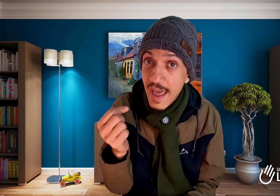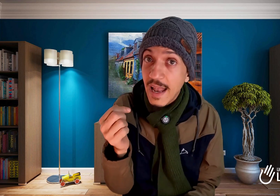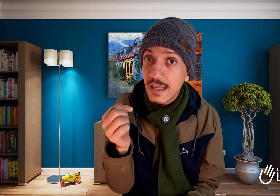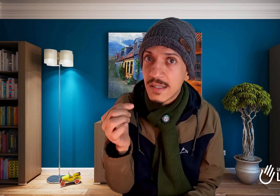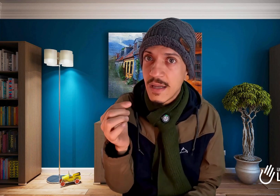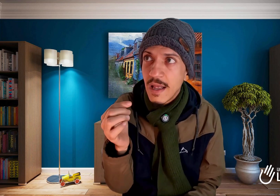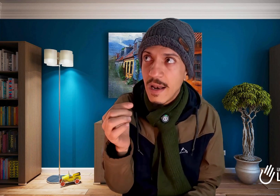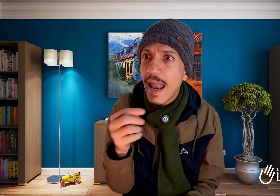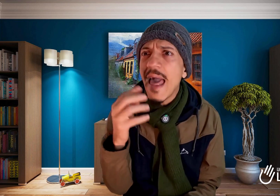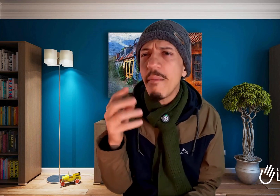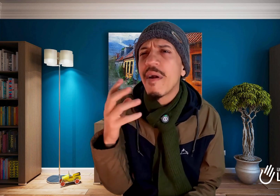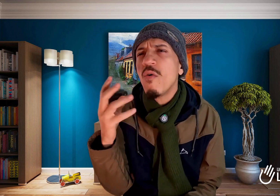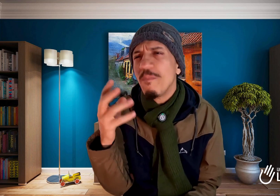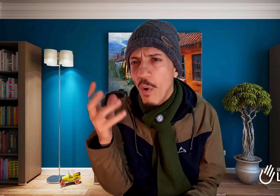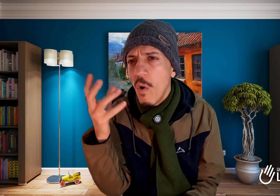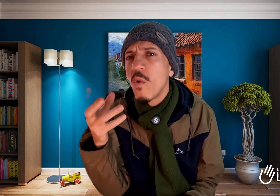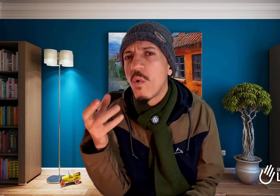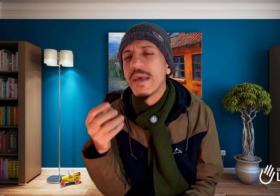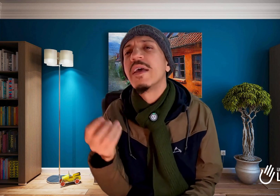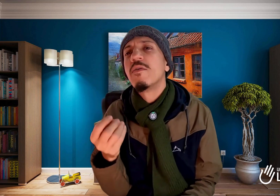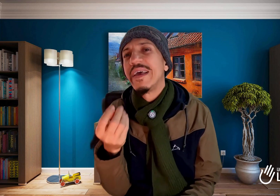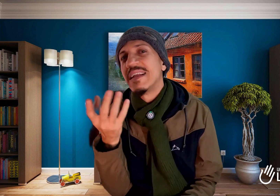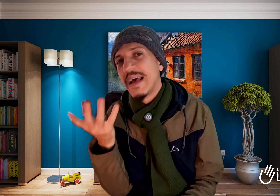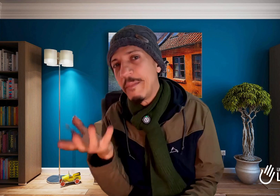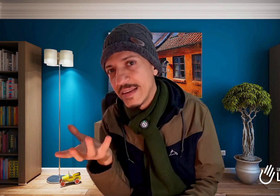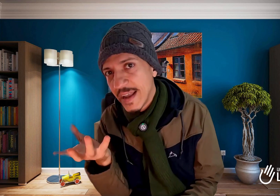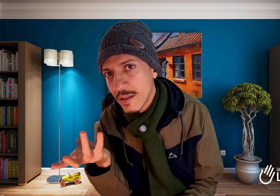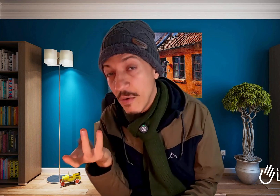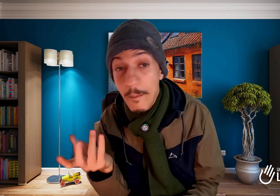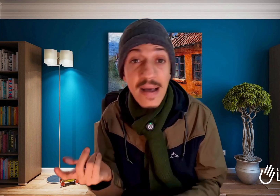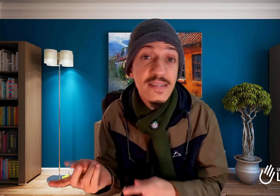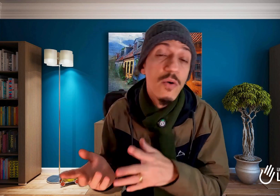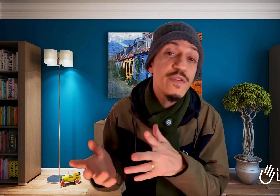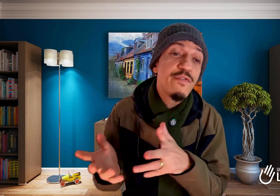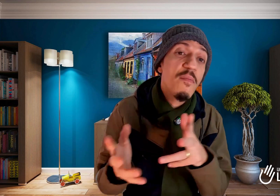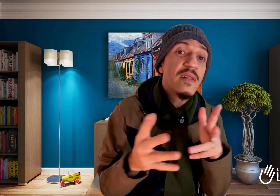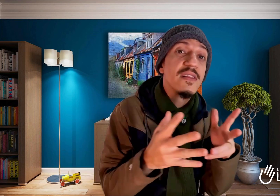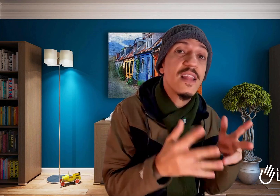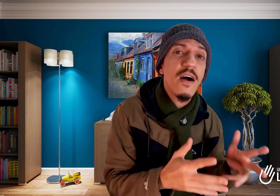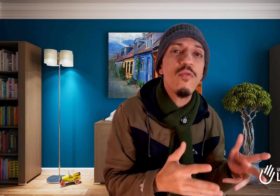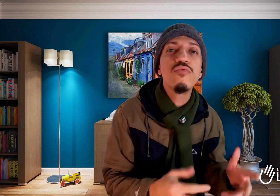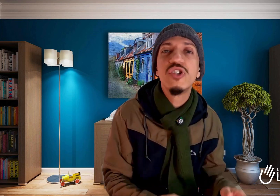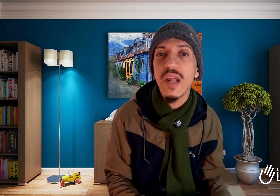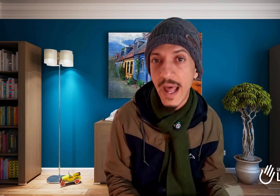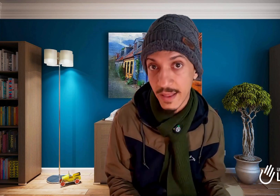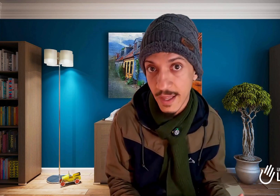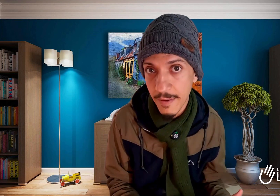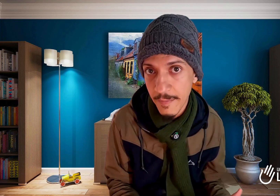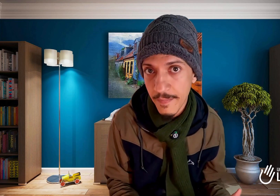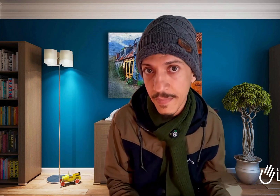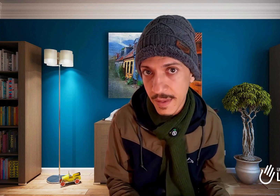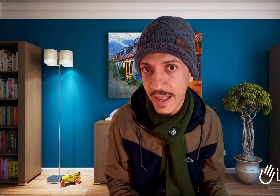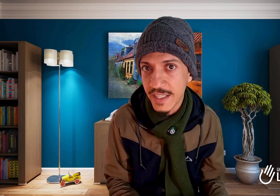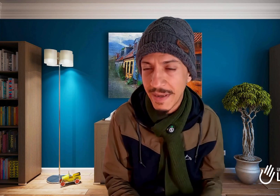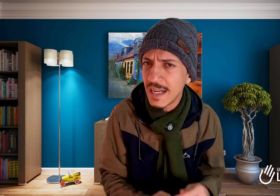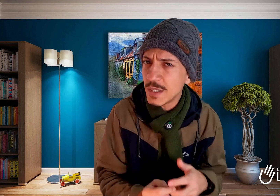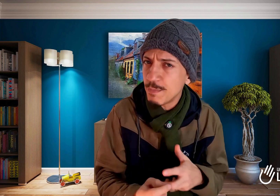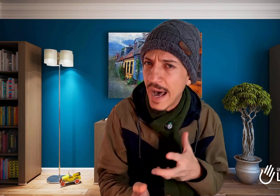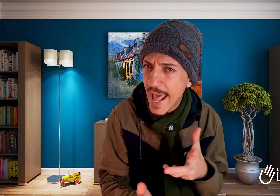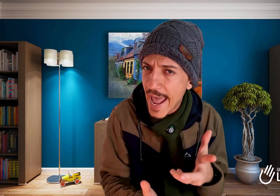eles lembram um pouco aquilo que eles representam, mas não de forma tão direta. Entende? Mas eles parecem